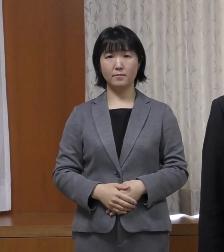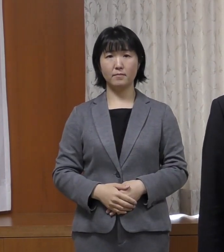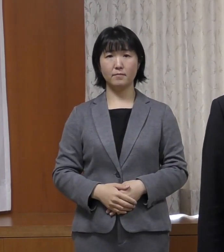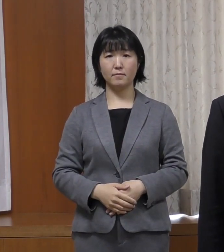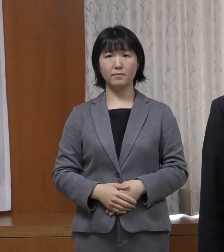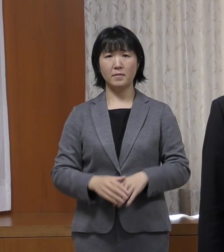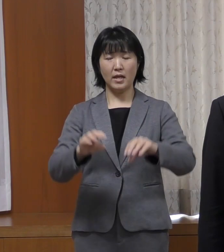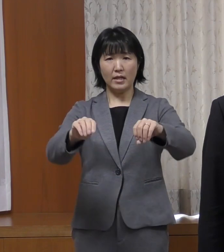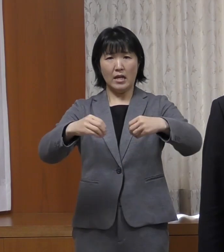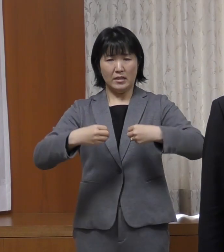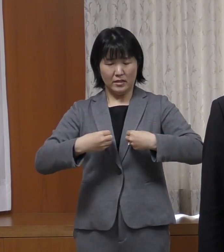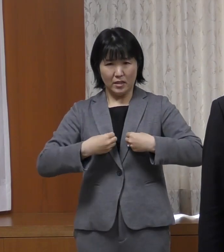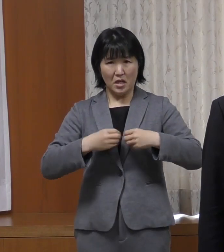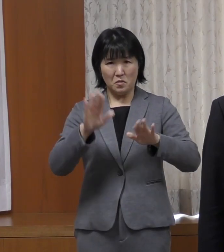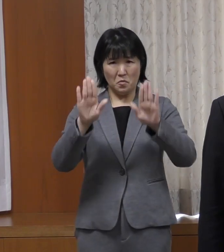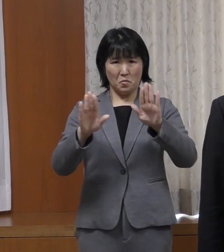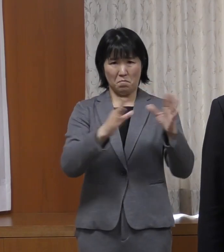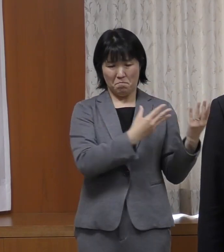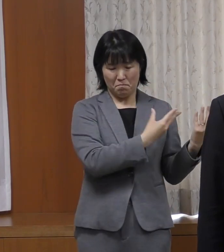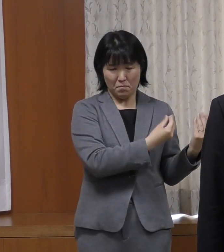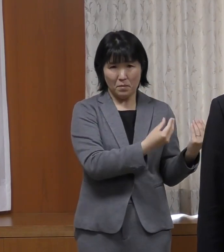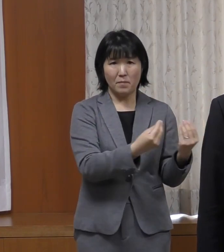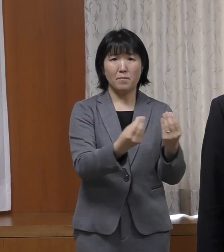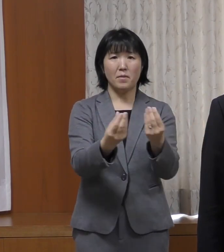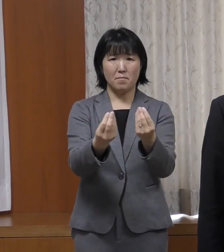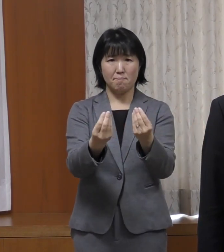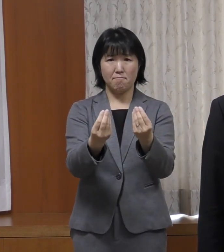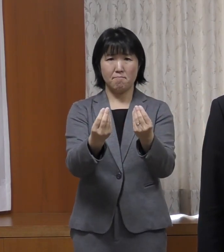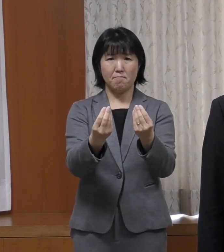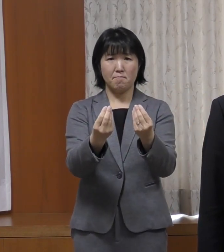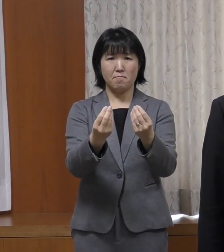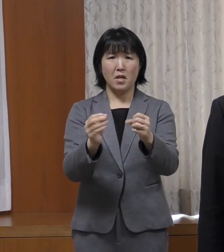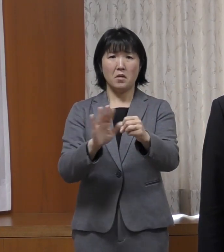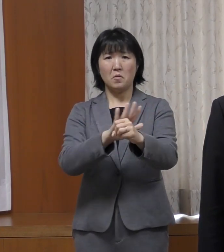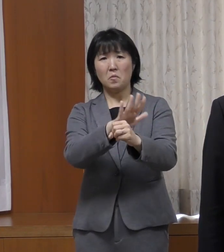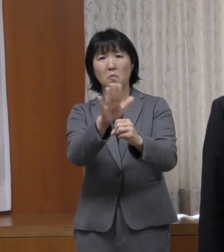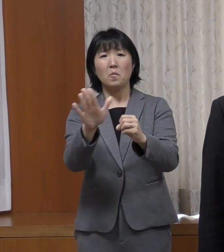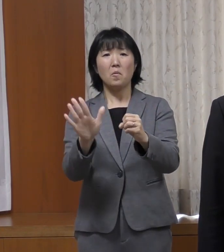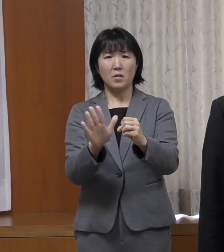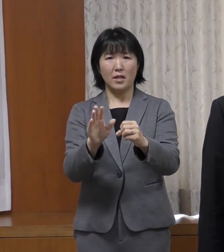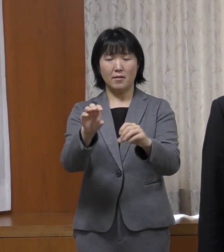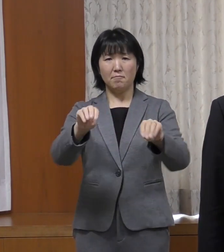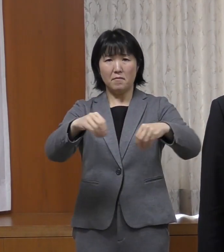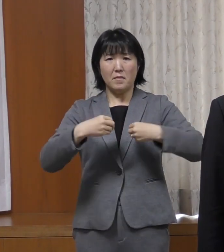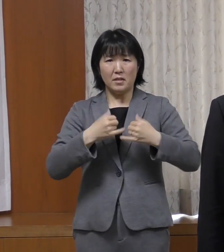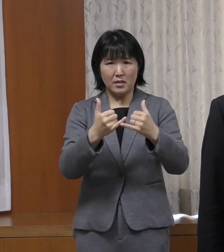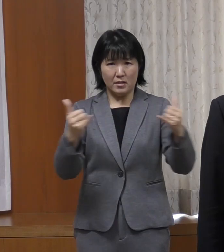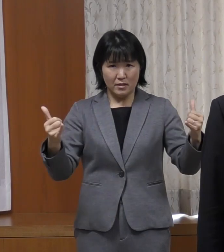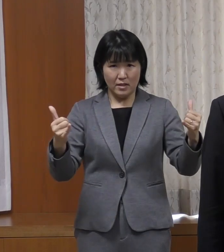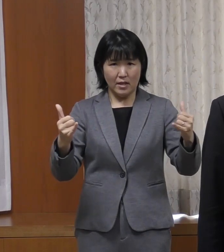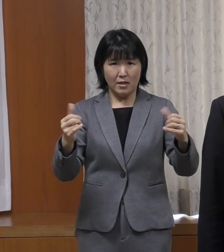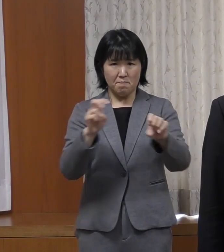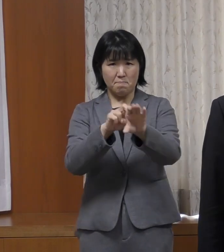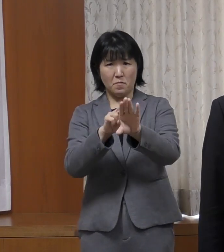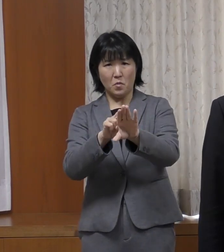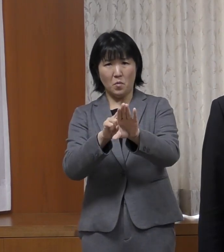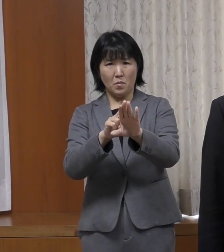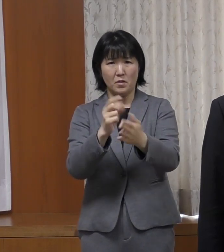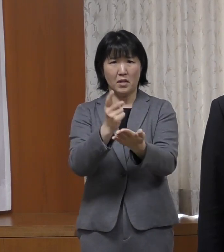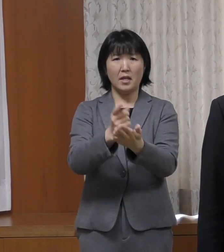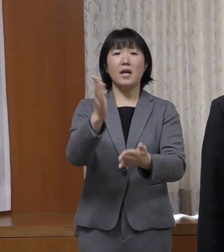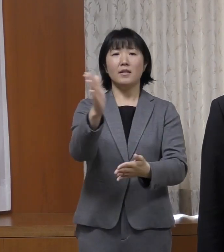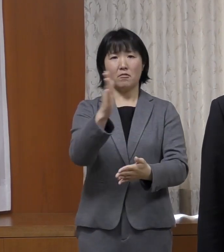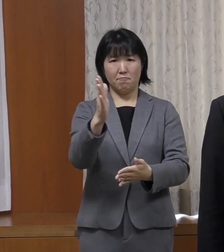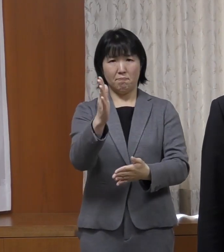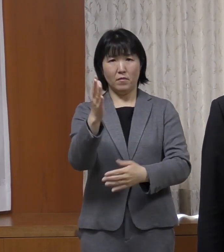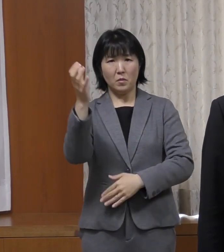この感染状況が続けば、コロナ患者の治療だけでなく、救急医療や